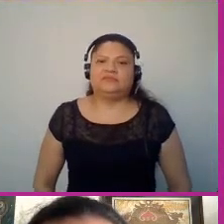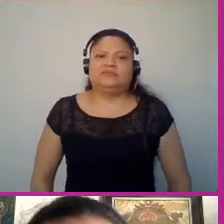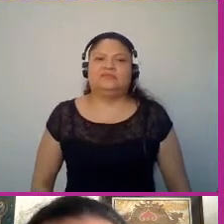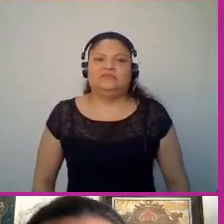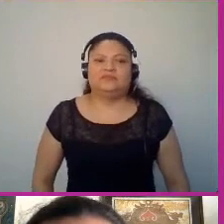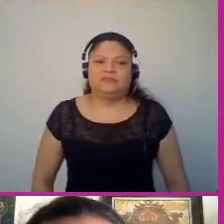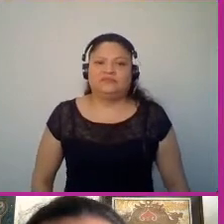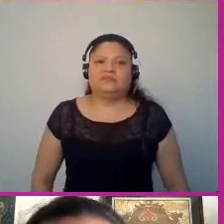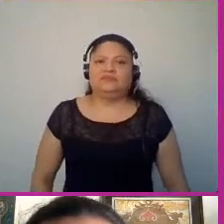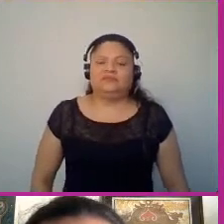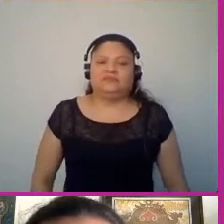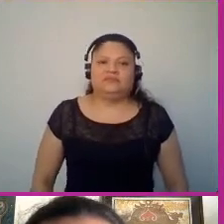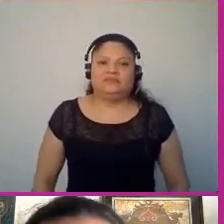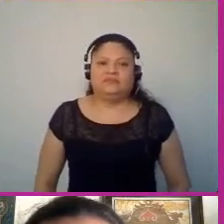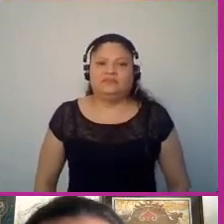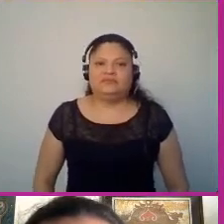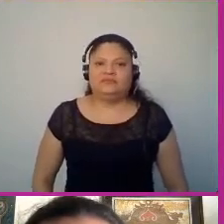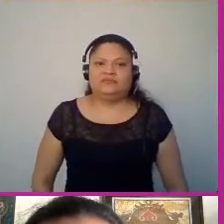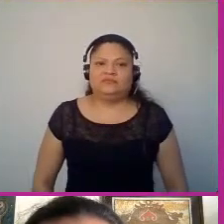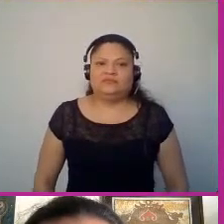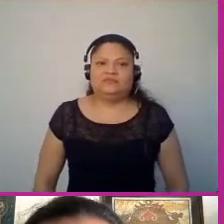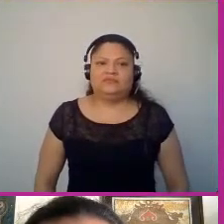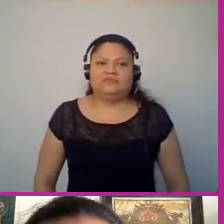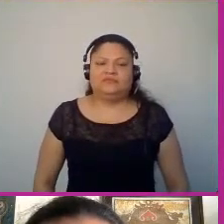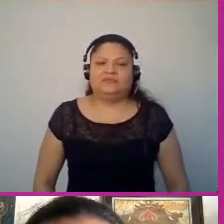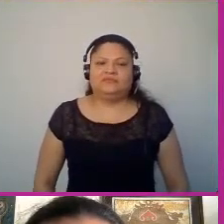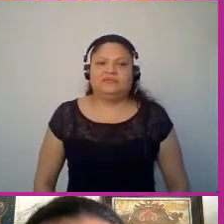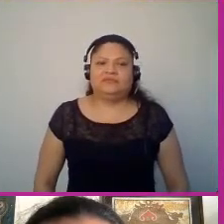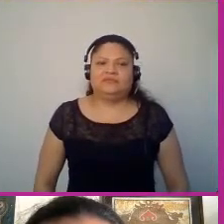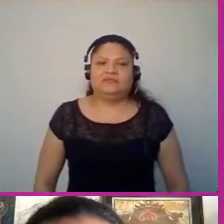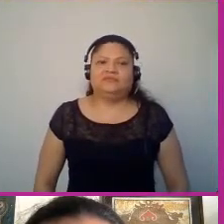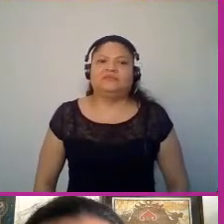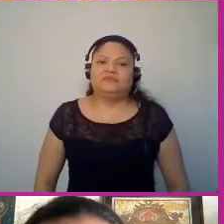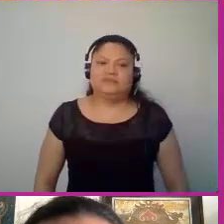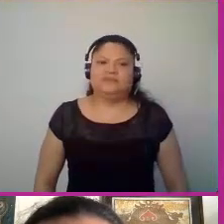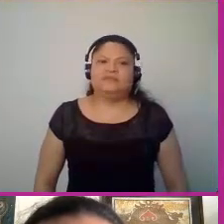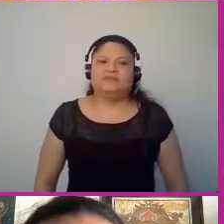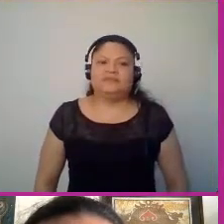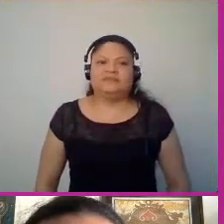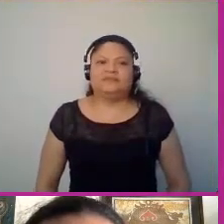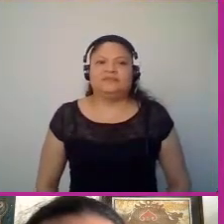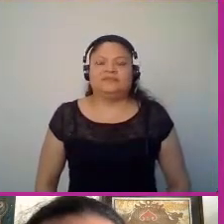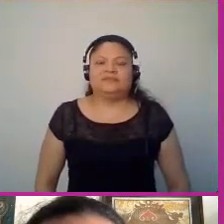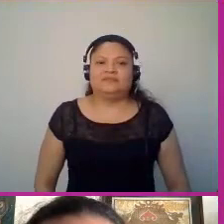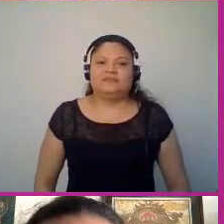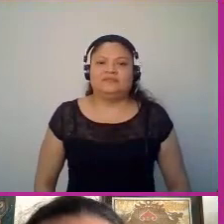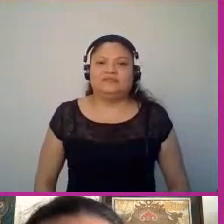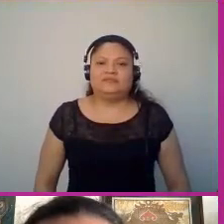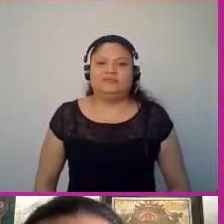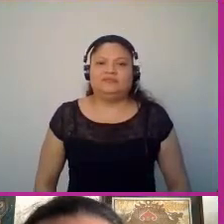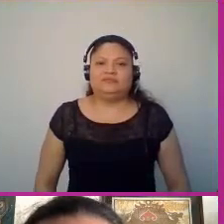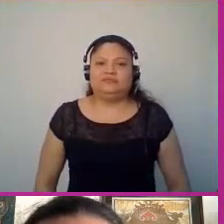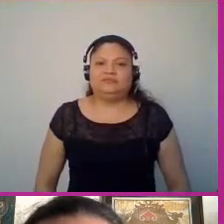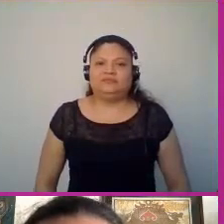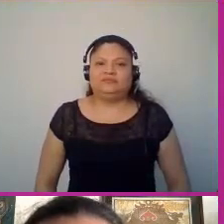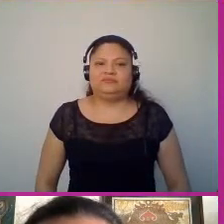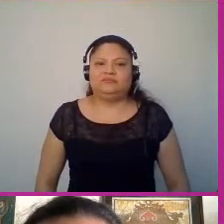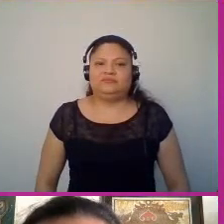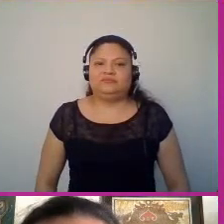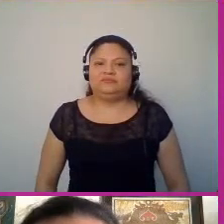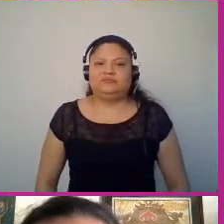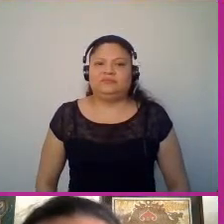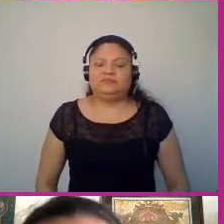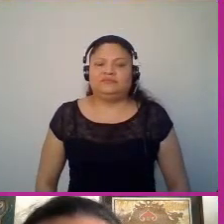terminó enseñando, en ese caso era lengua de señas colombiana, para poder, pero